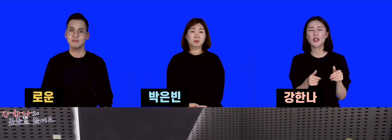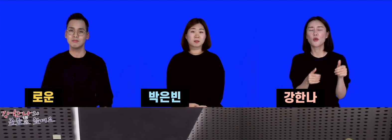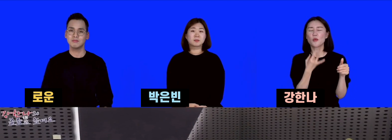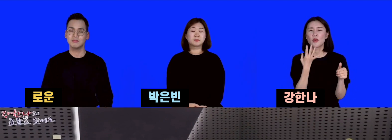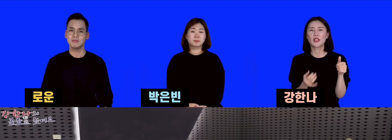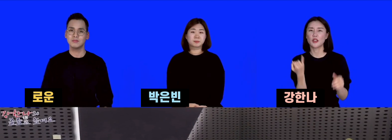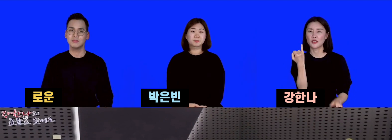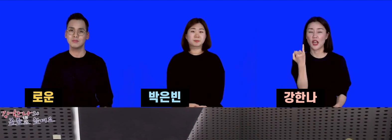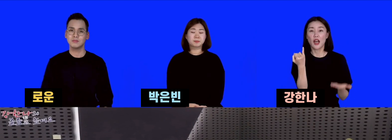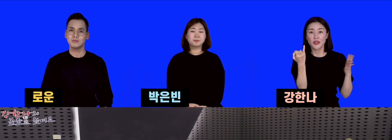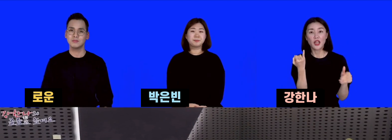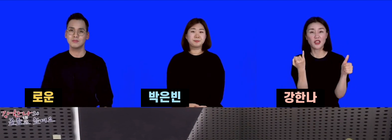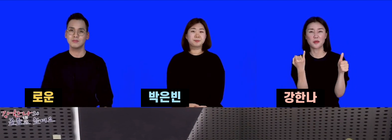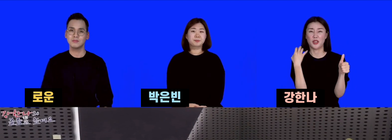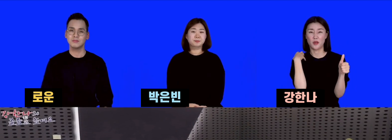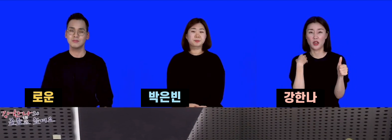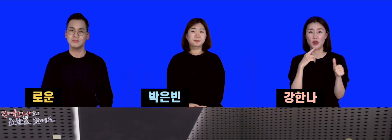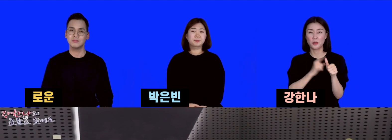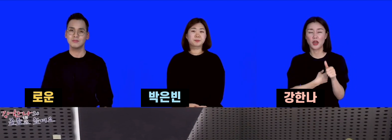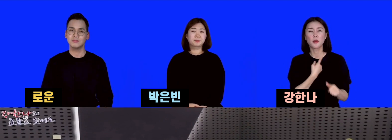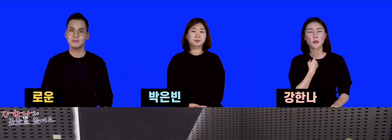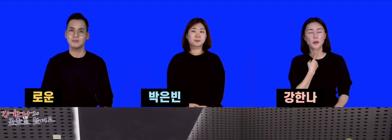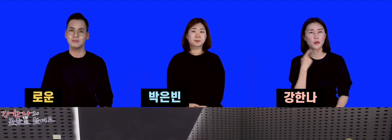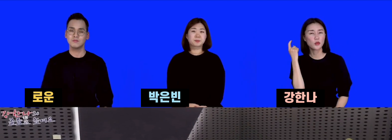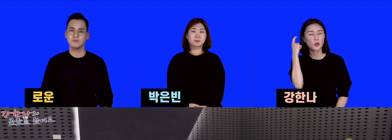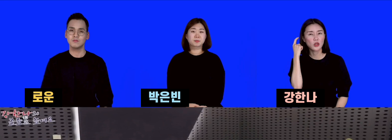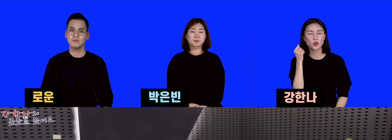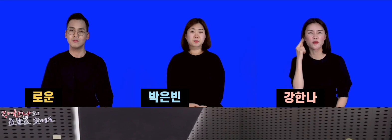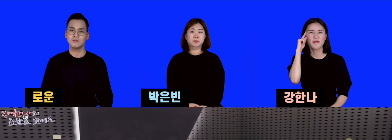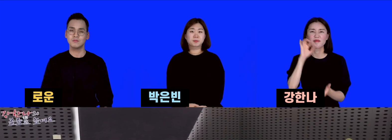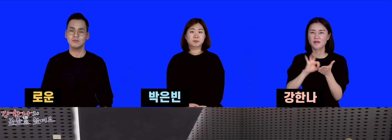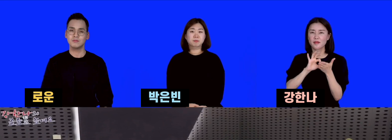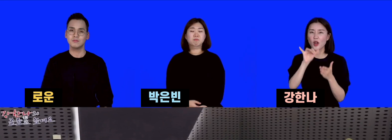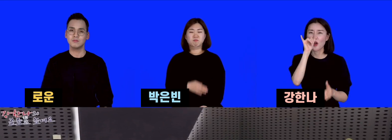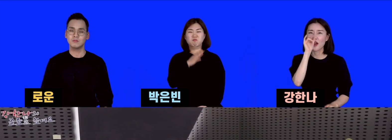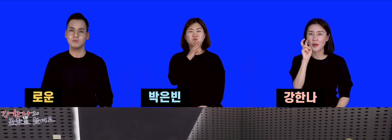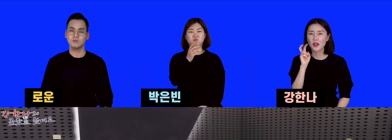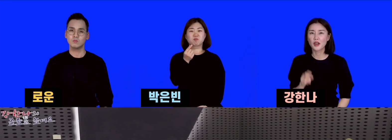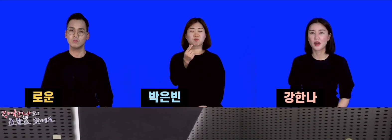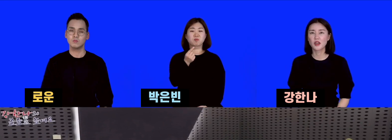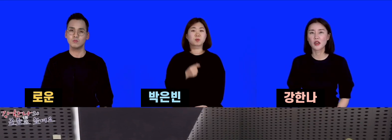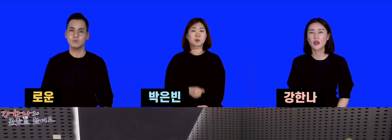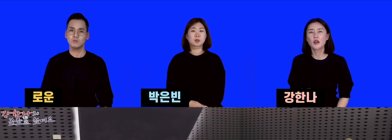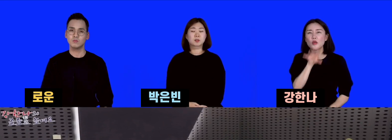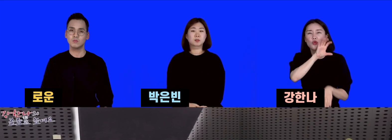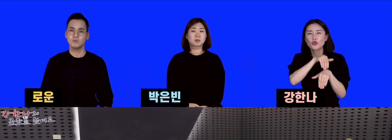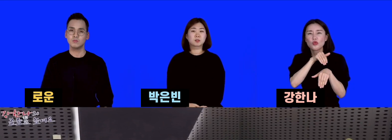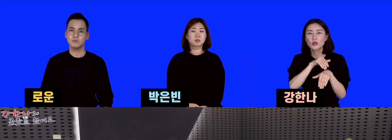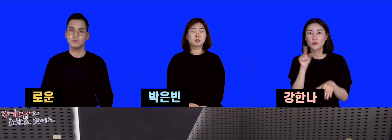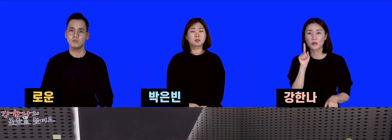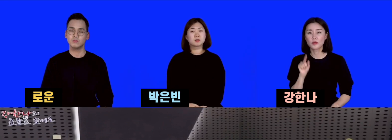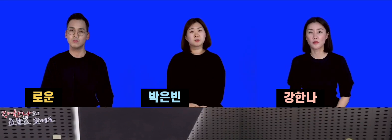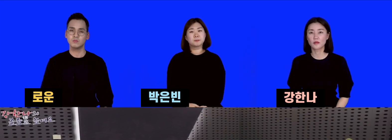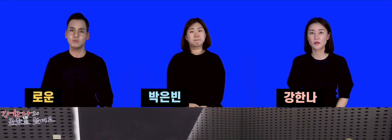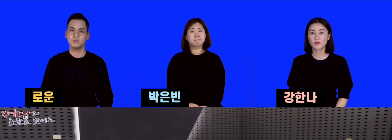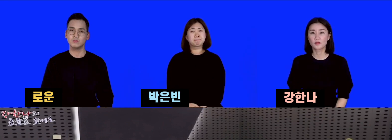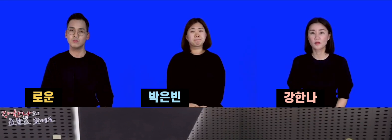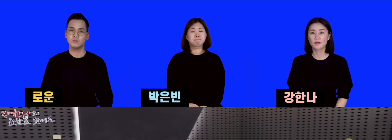역할이라 목소리 톤이나 이런 것도 굉장히 신경을 많이 쓰셨을 것 같은데 네 맞습니다 어떤 식으로 연습하셨어요?